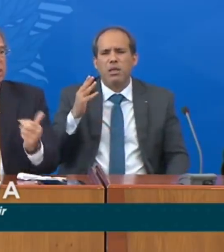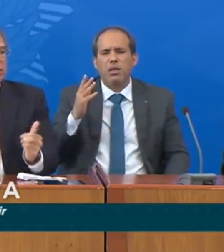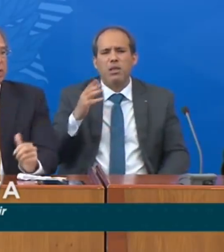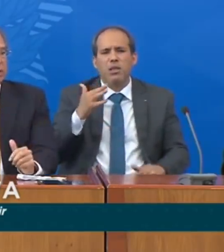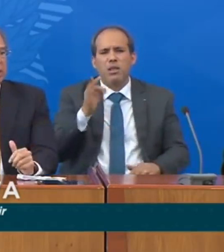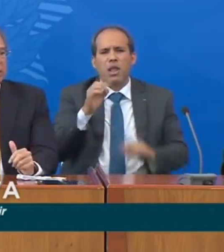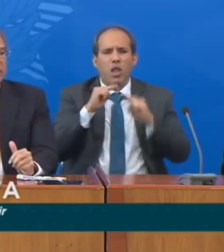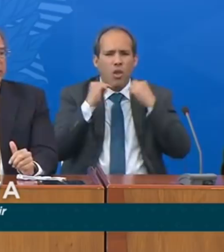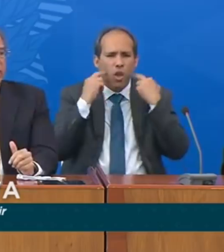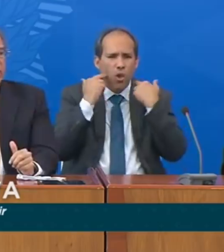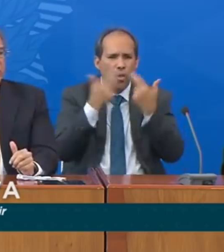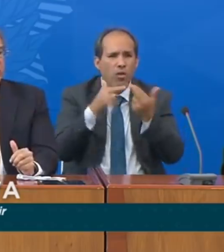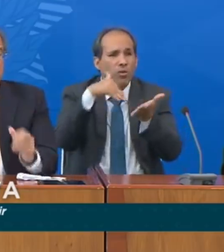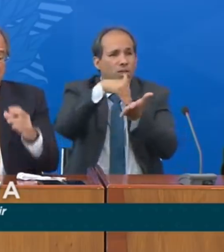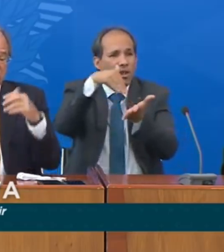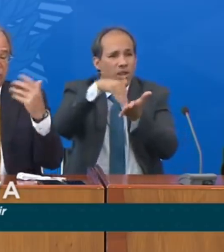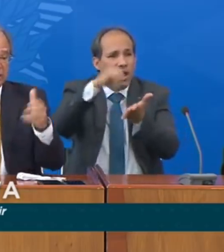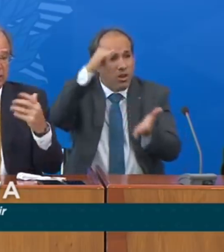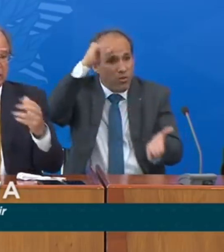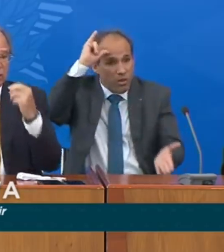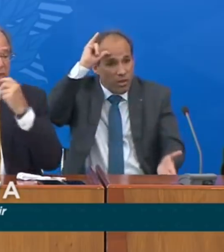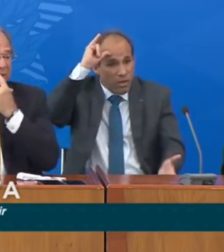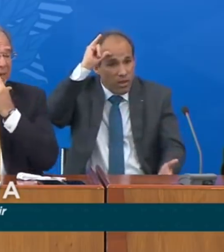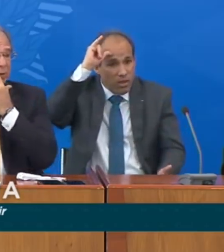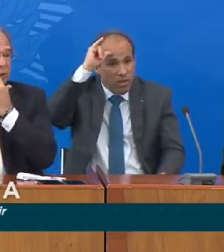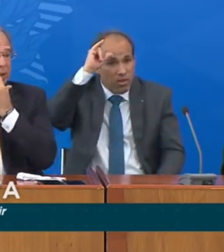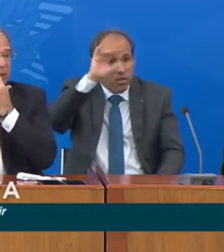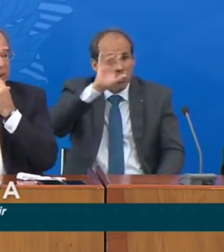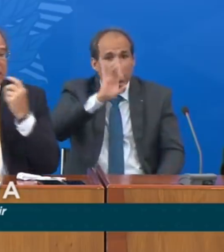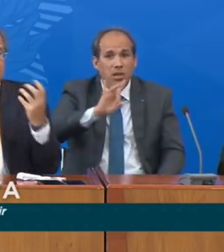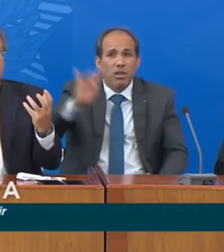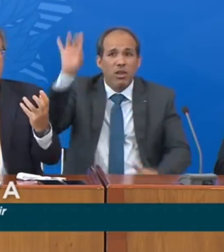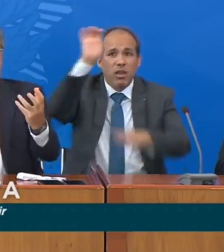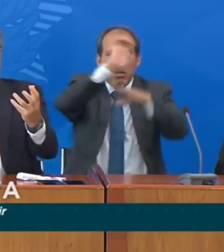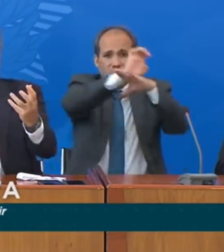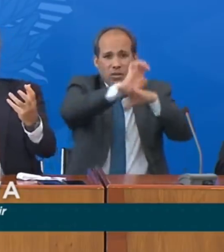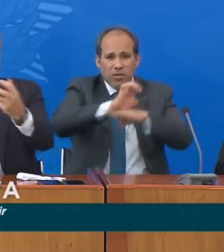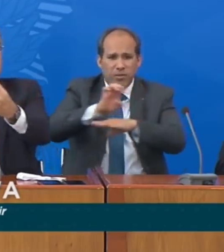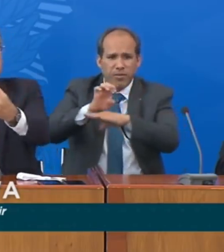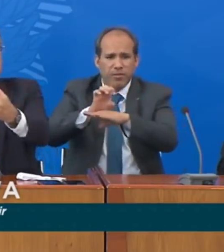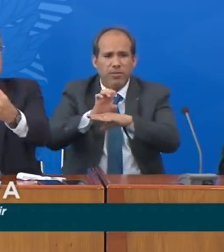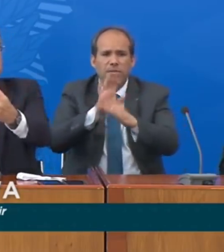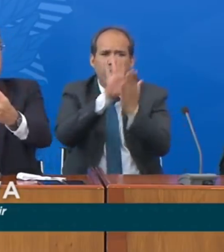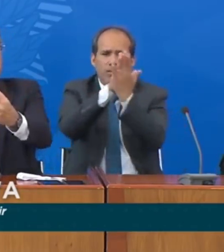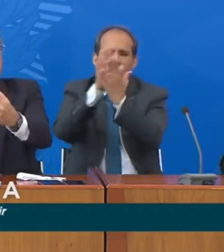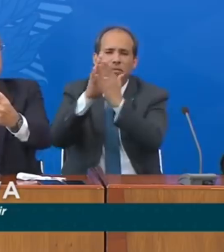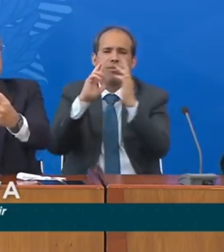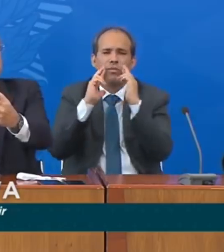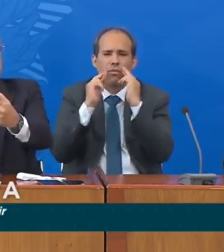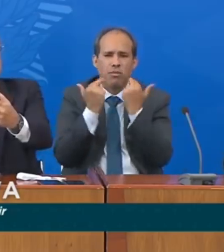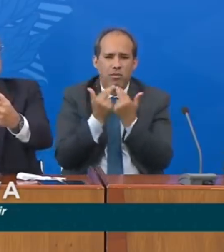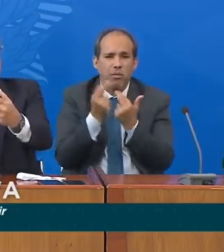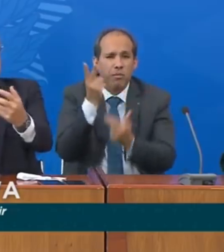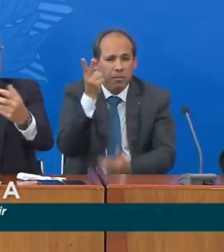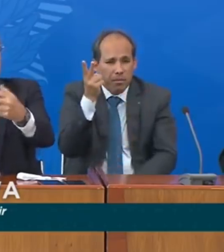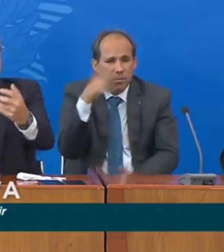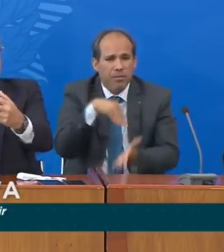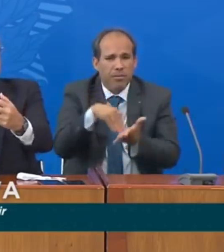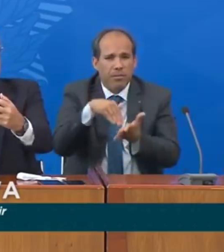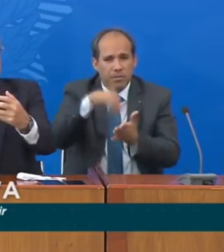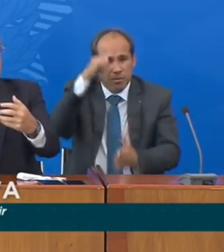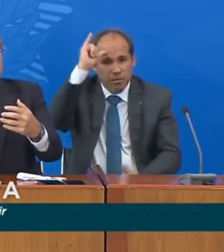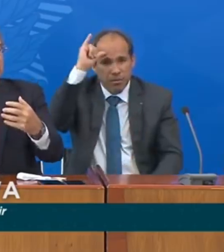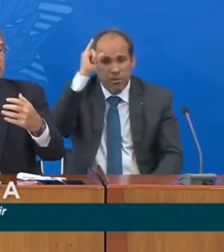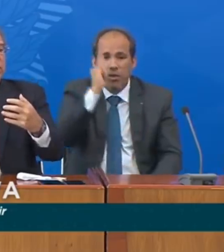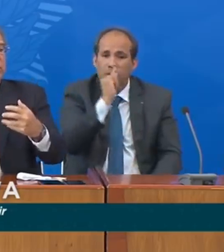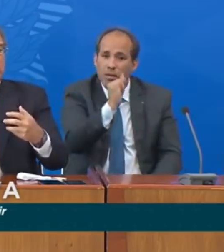de Estado e Fazenda, os secretários de Fazenda dos estados, né? Fizemos as reuniões com eles, exatamente convidando,